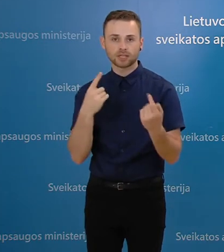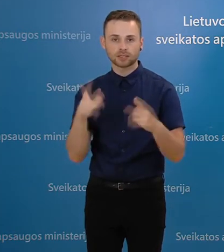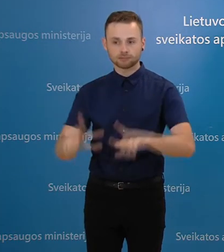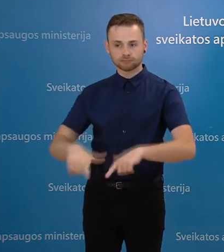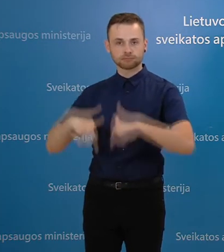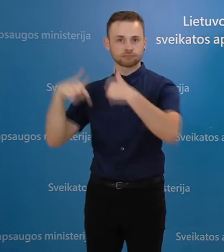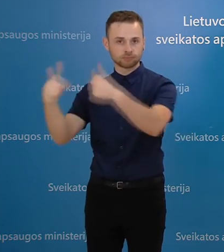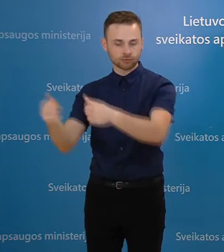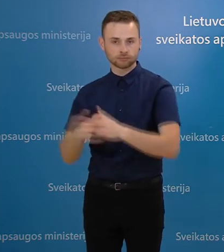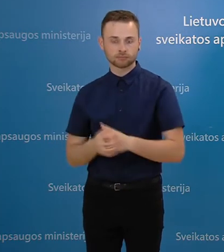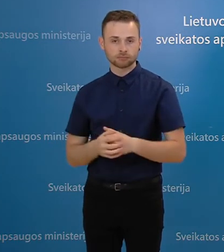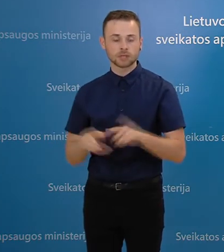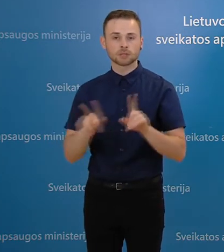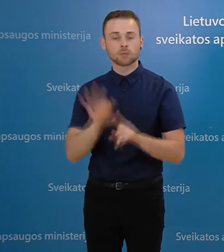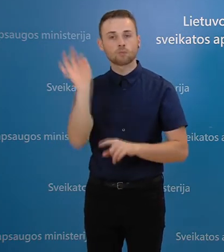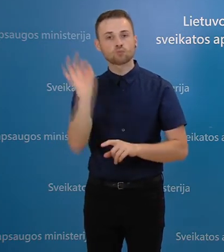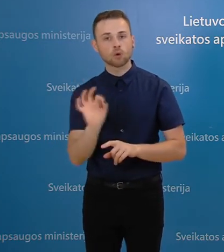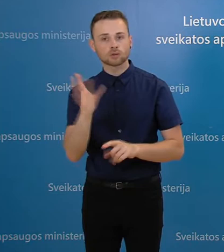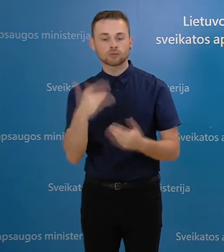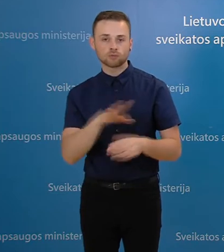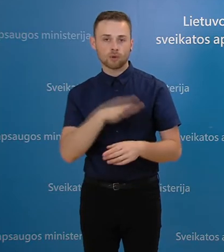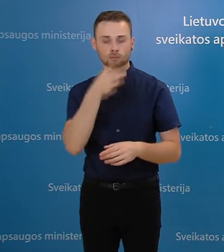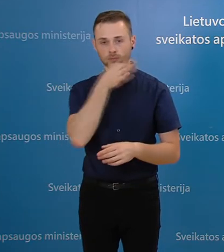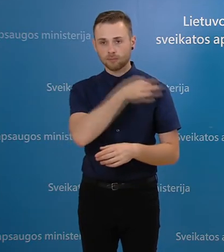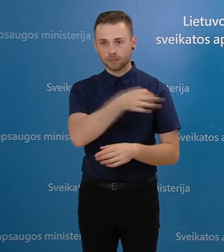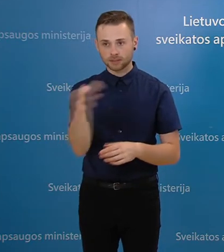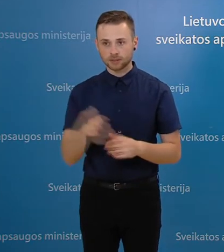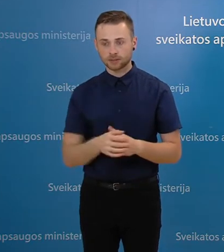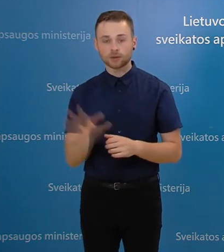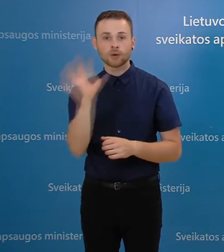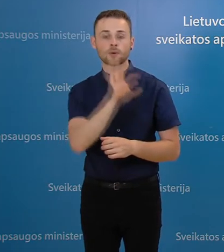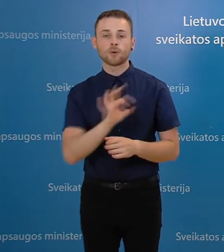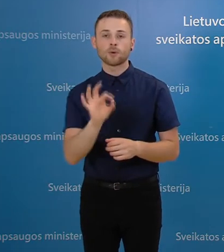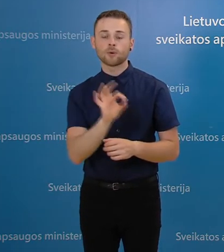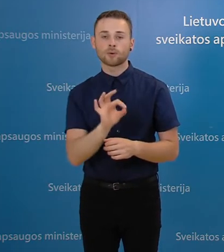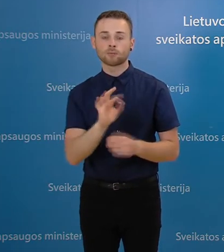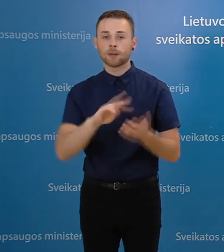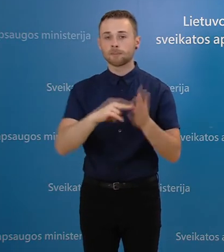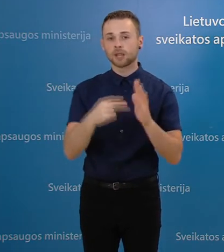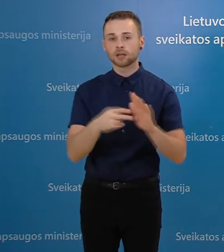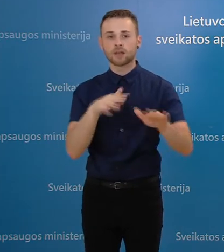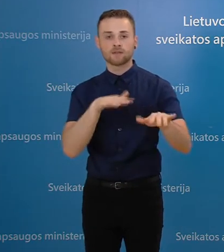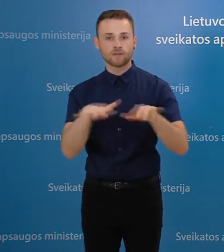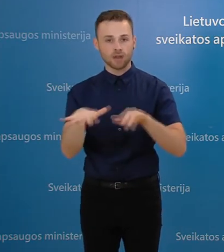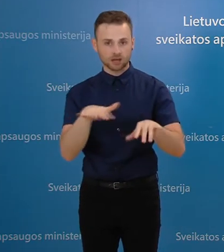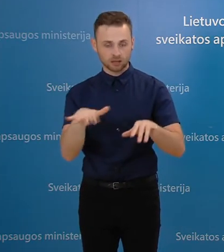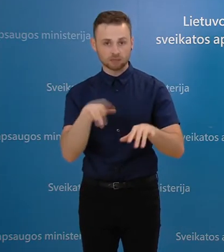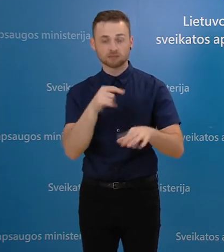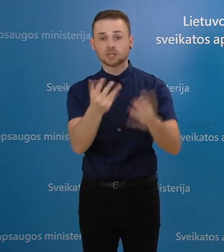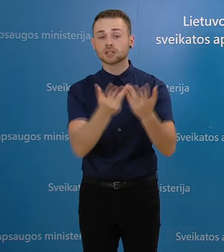paminėjau bendrus procentus, kiek įstaigų yra atnaujinę planinę veiklą ir tas skaičius yra